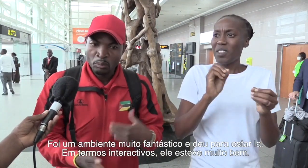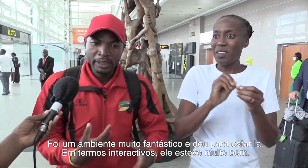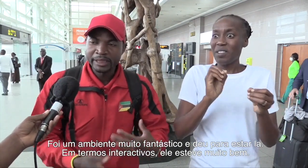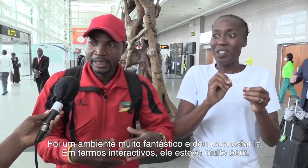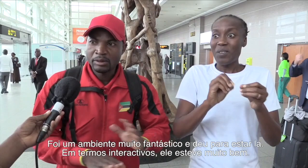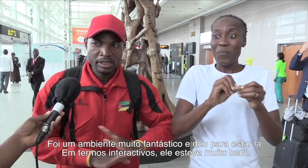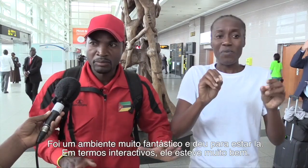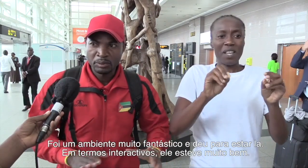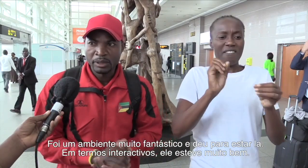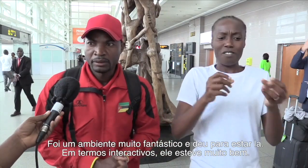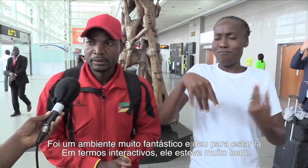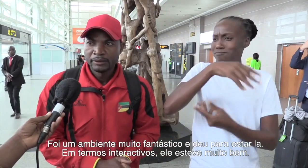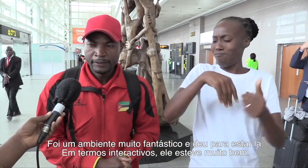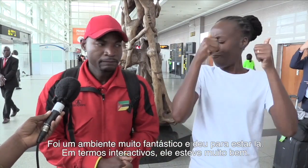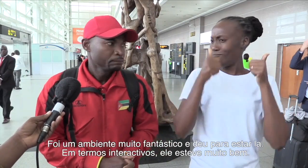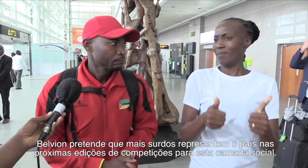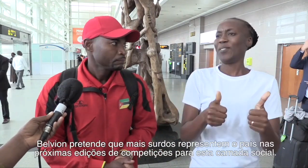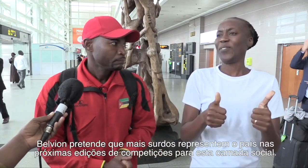Na componente de interação, ele esteve muito bem.